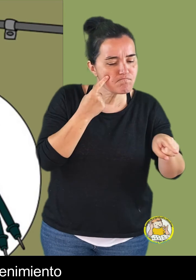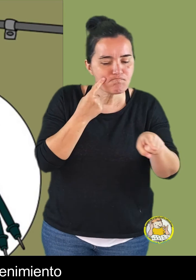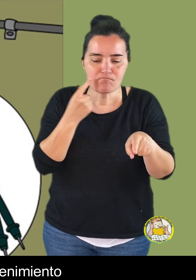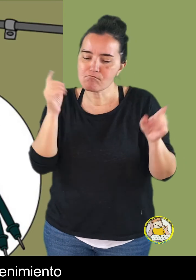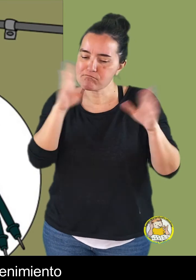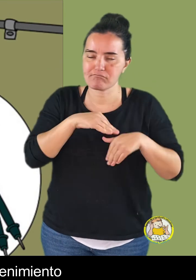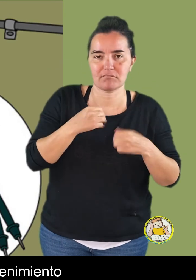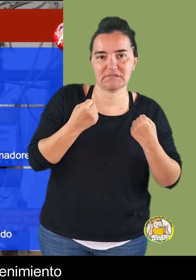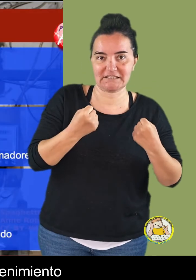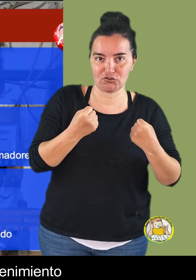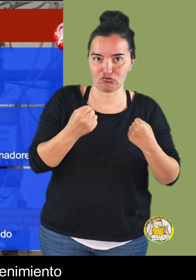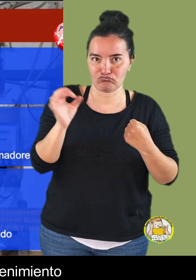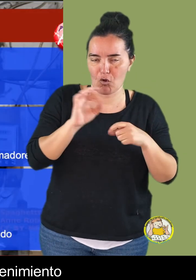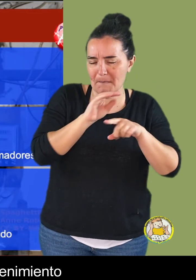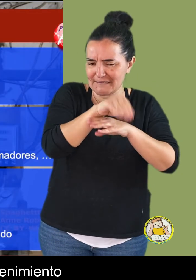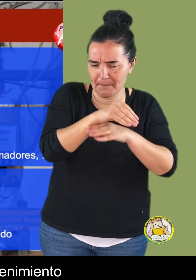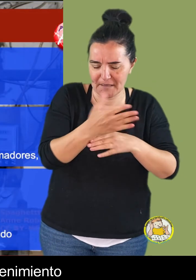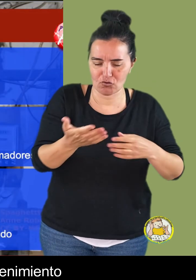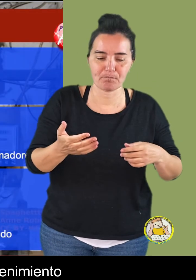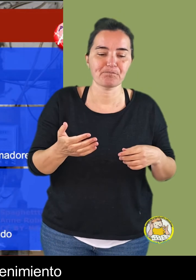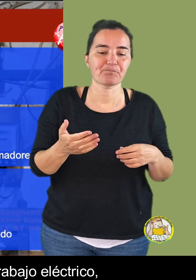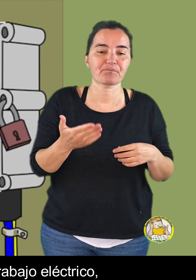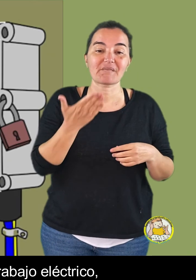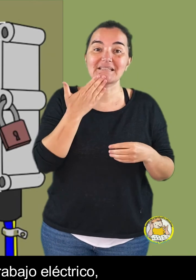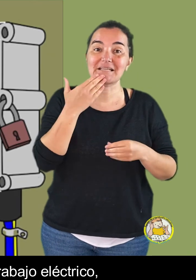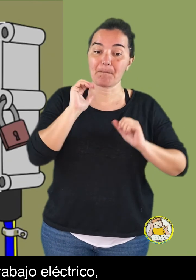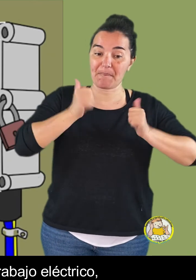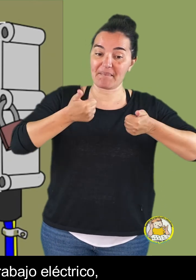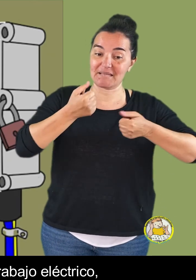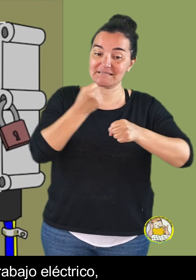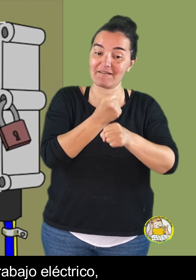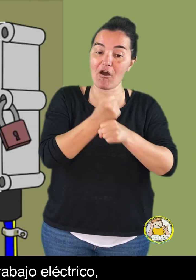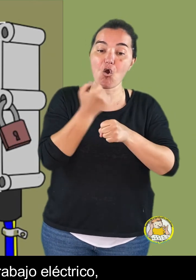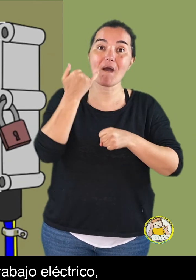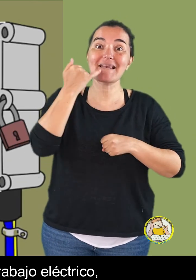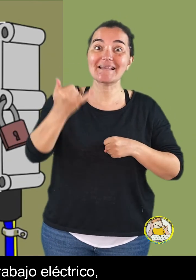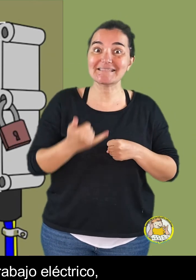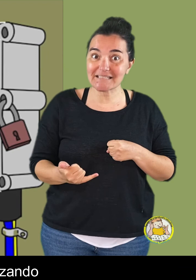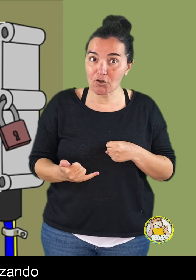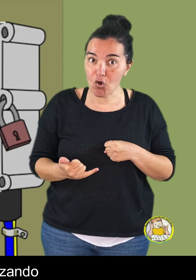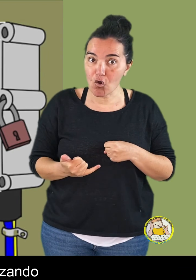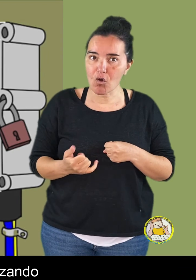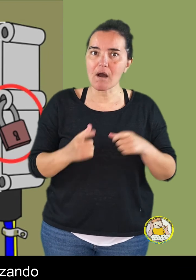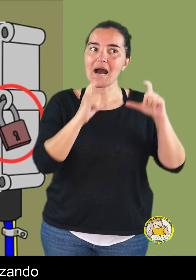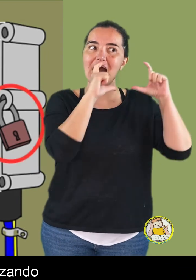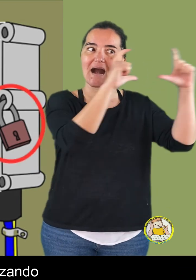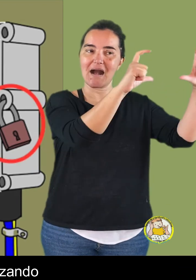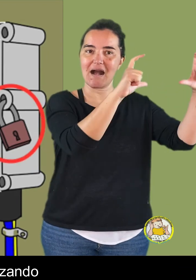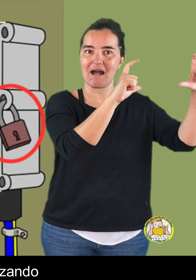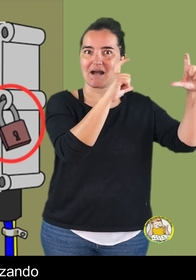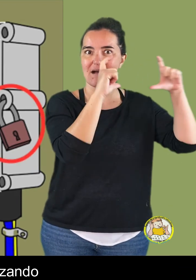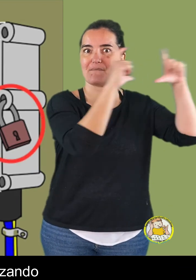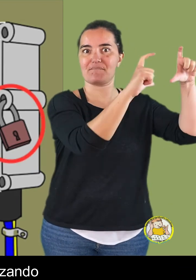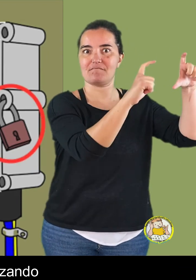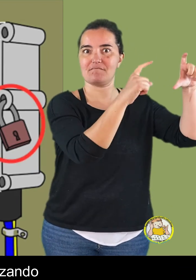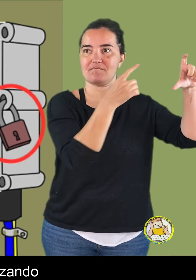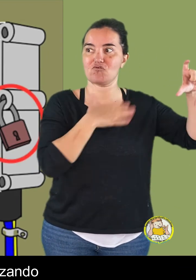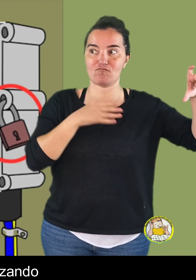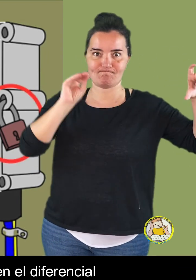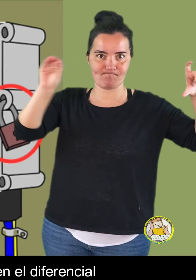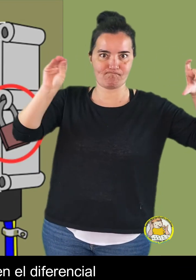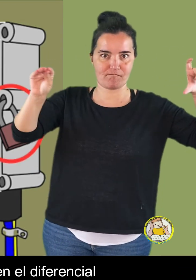un trabajo eléctrico o de mantenimiento. Y siempre que se vaya a realizar un trabajo eléctrico, señalizar que se está